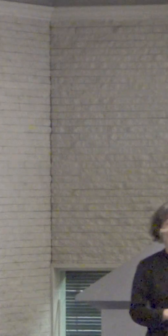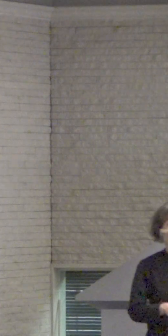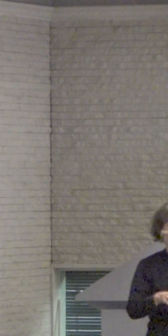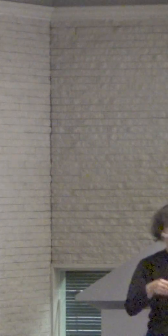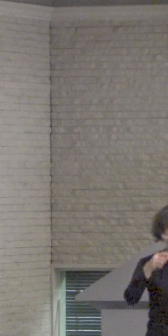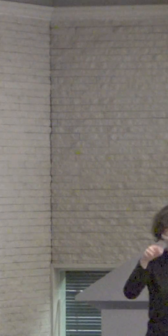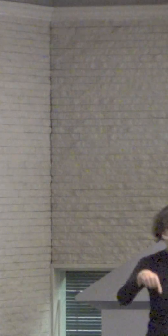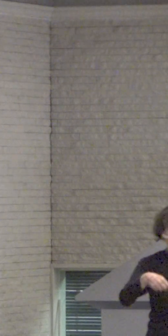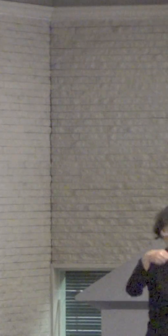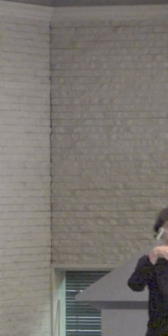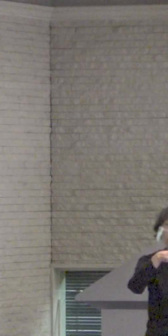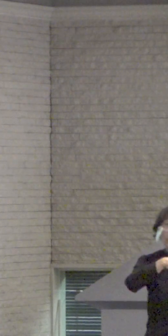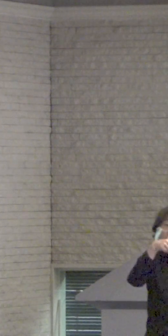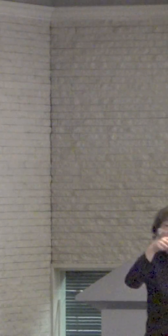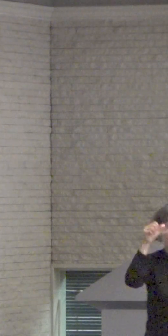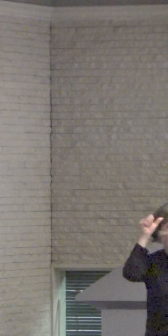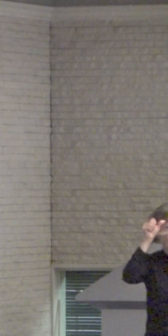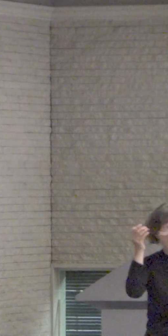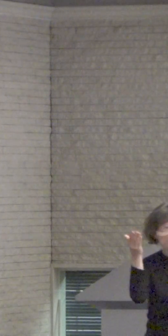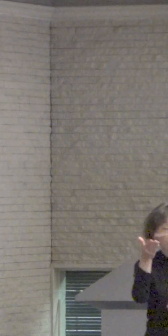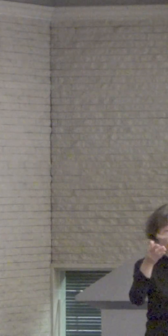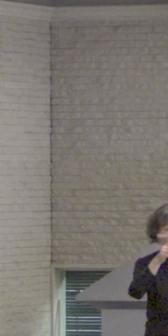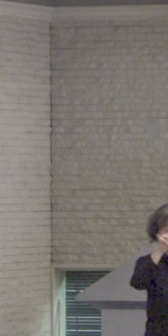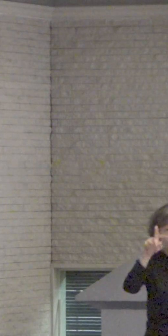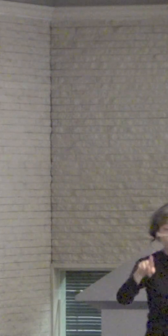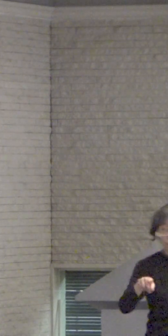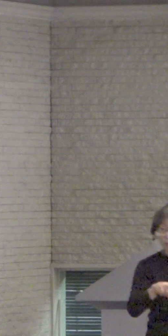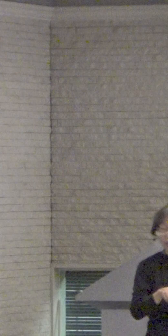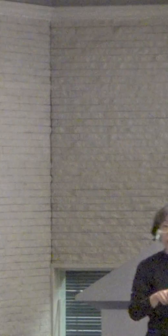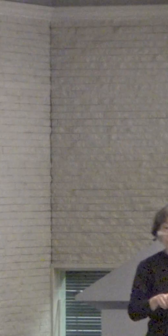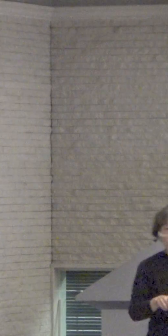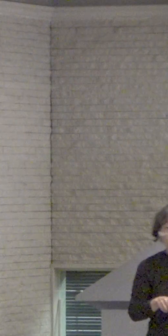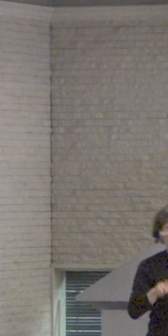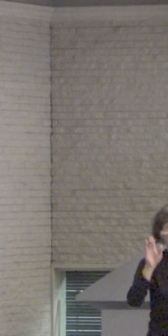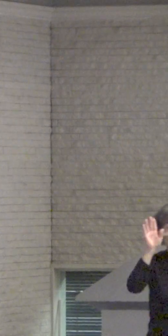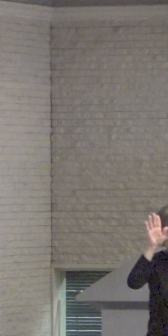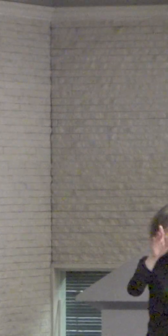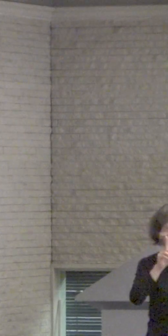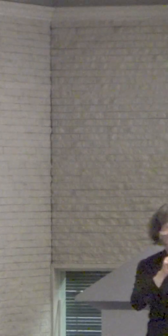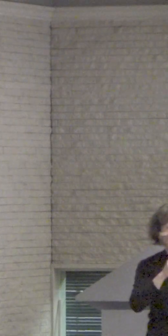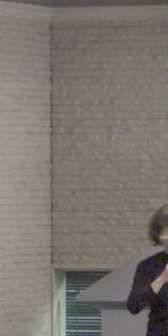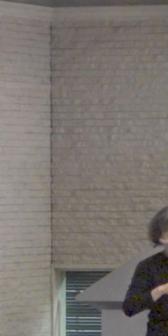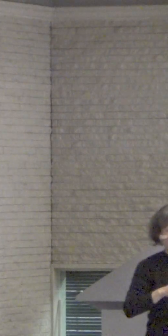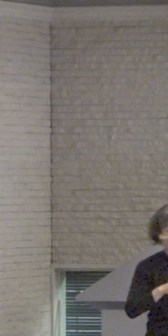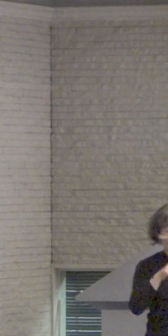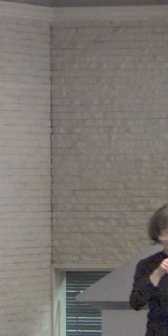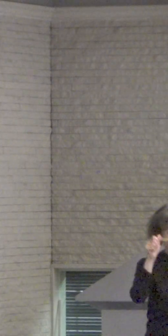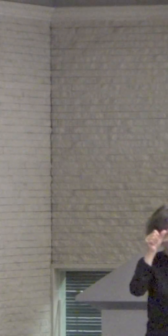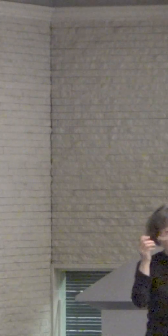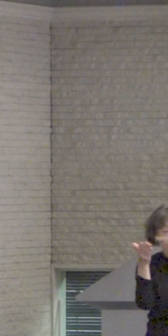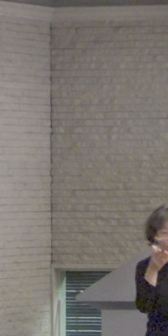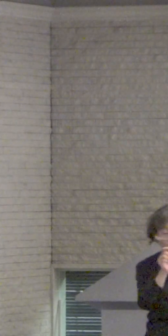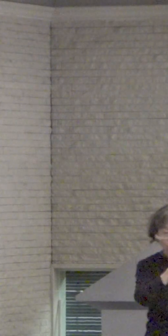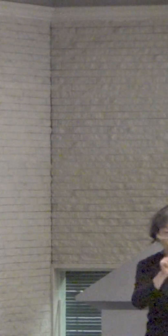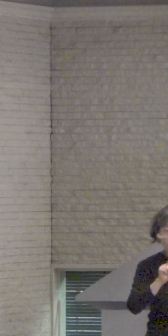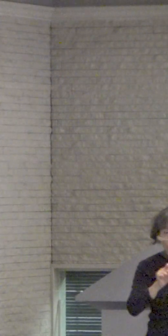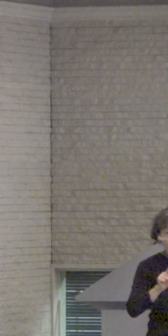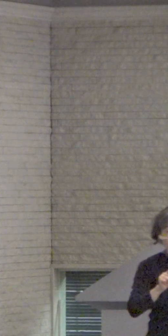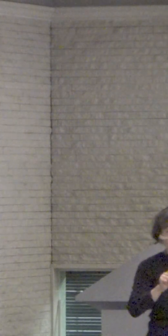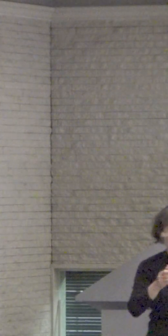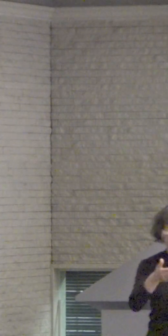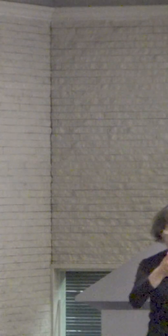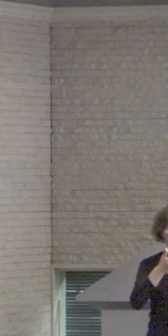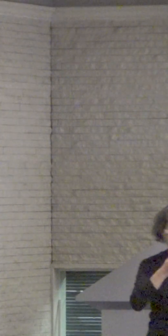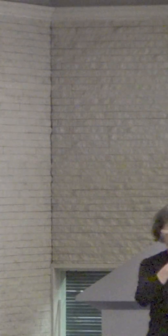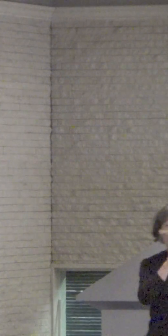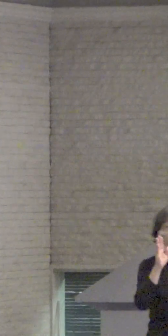封筒の中にアンケート用紙の方を同封しております。今後のためにですね、こちらのアンケートの方へのご協力をよろしくお願い